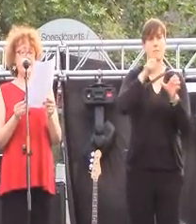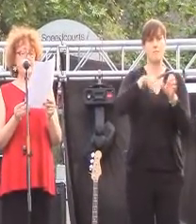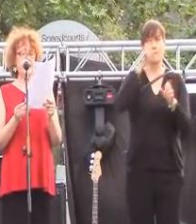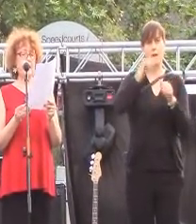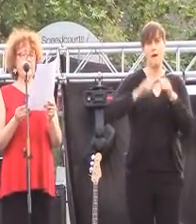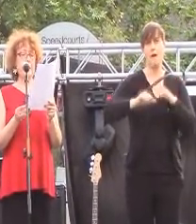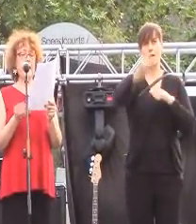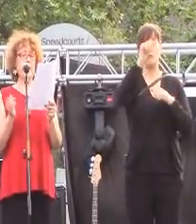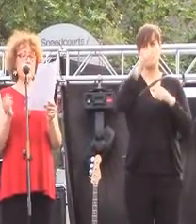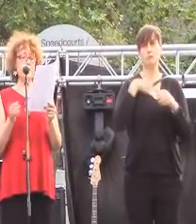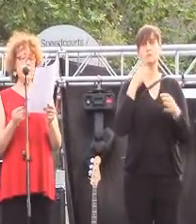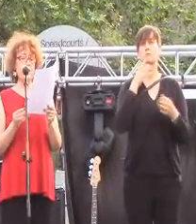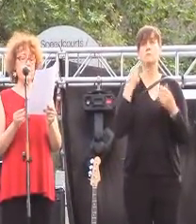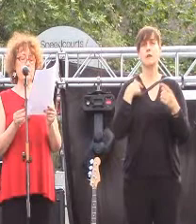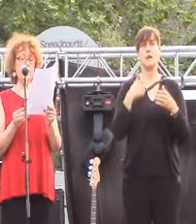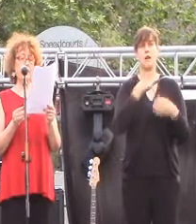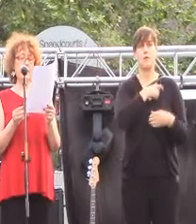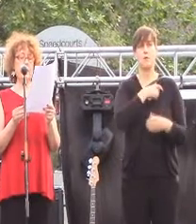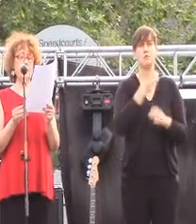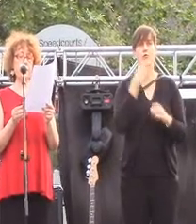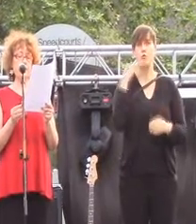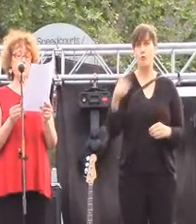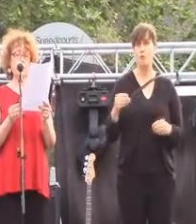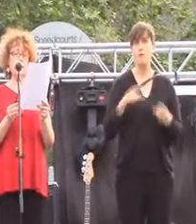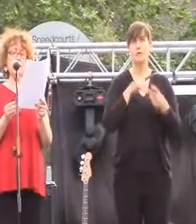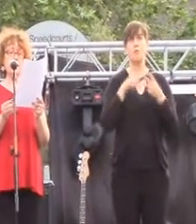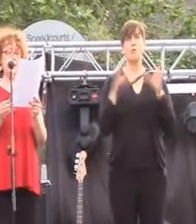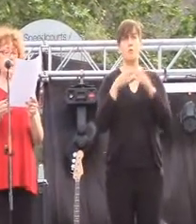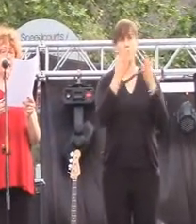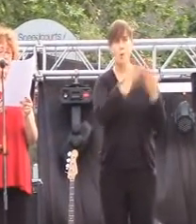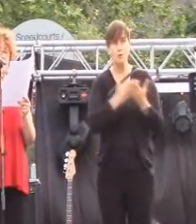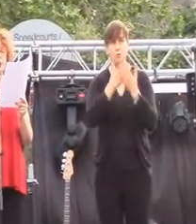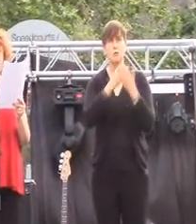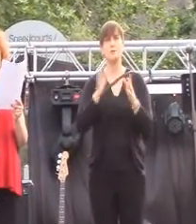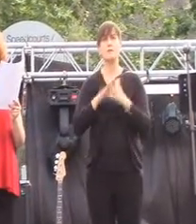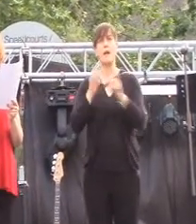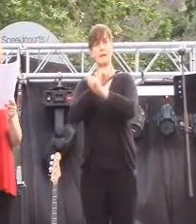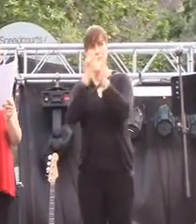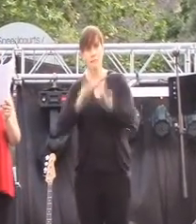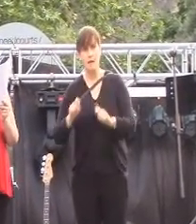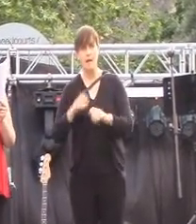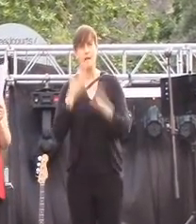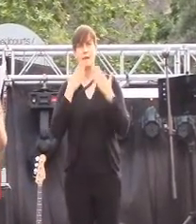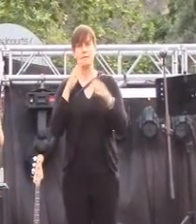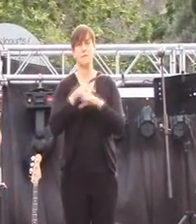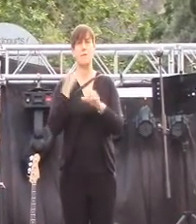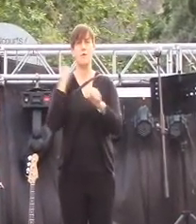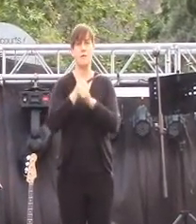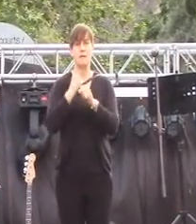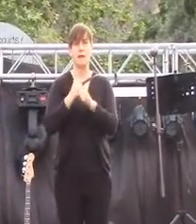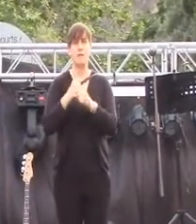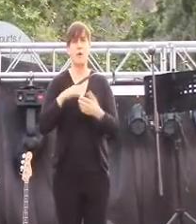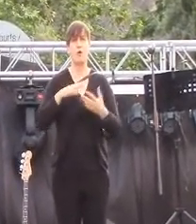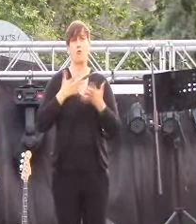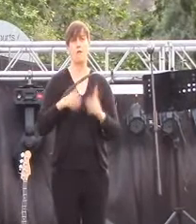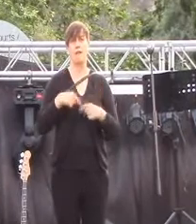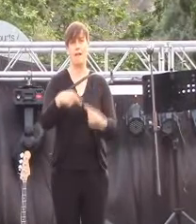aquests anys, per la Comissió de Joves, el Grup d'Estudis i l'Esplai, pel treball